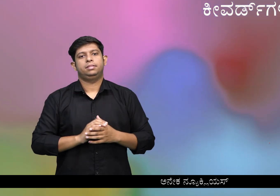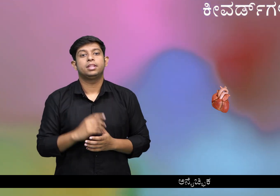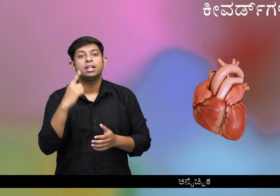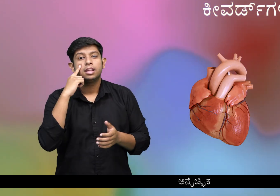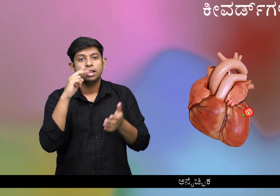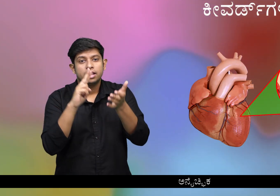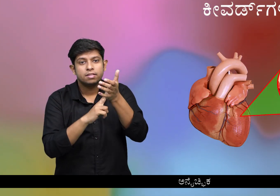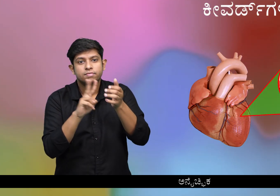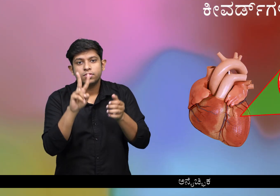ಅನೈಚ್ಛಿಕ,